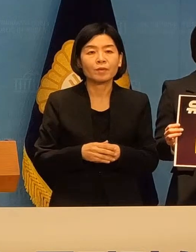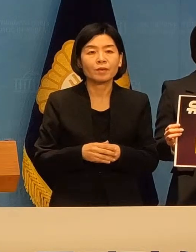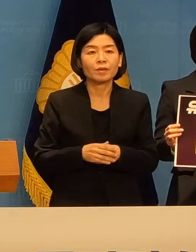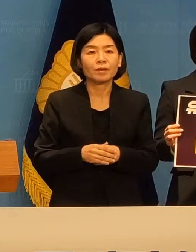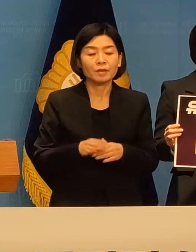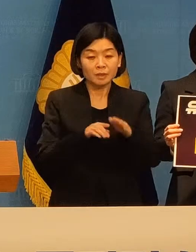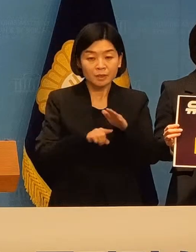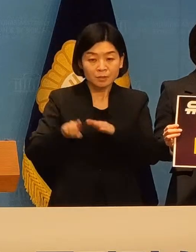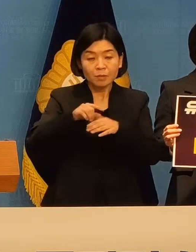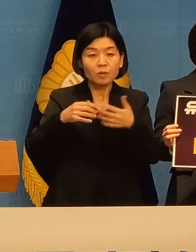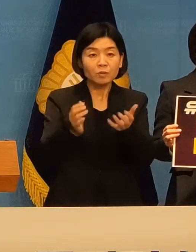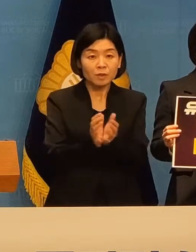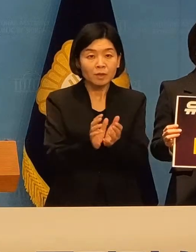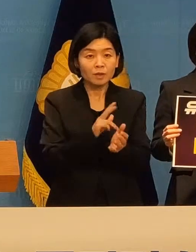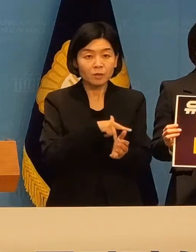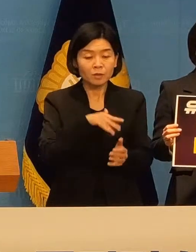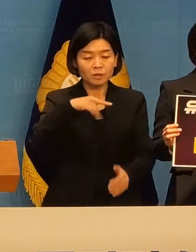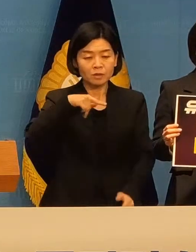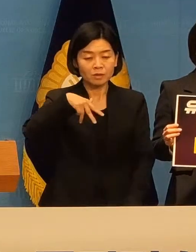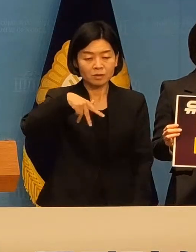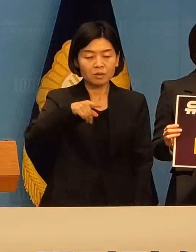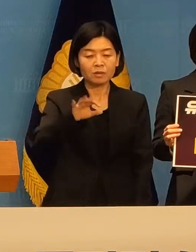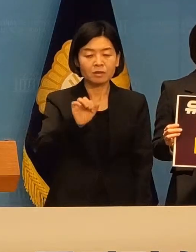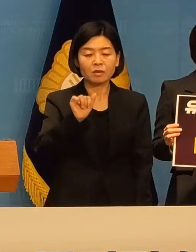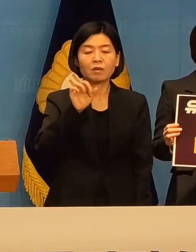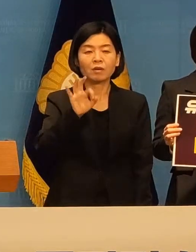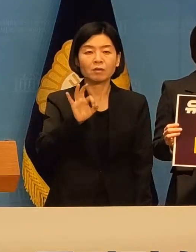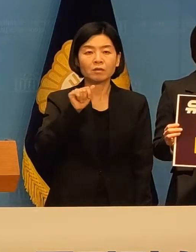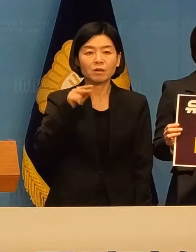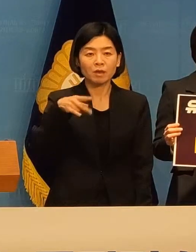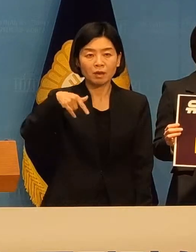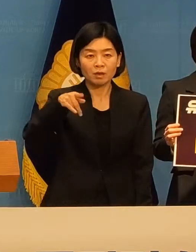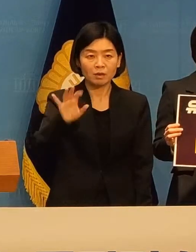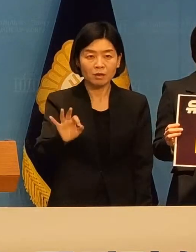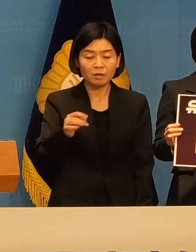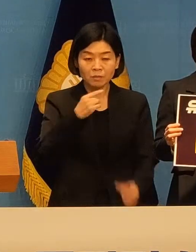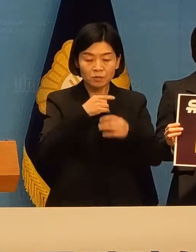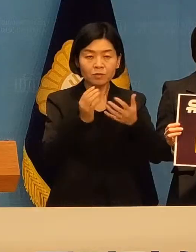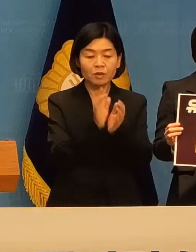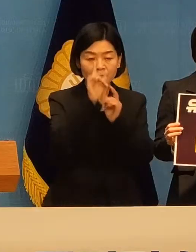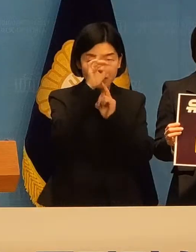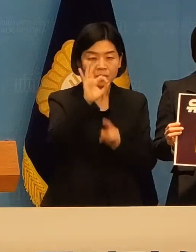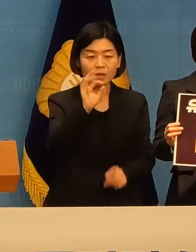진보당 정혜경 국회의원, 그리고 더불어민주당 이용우,